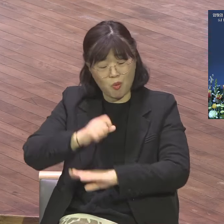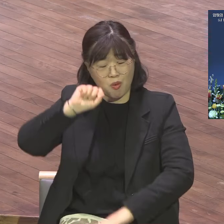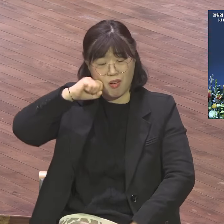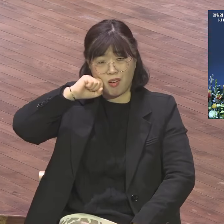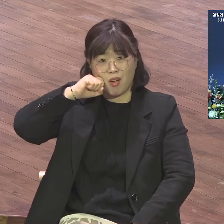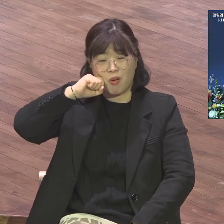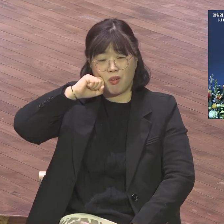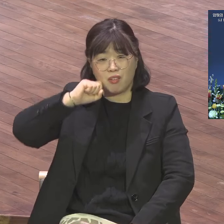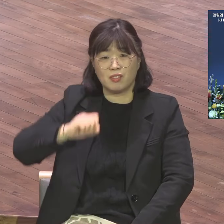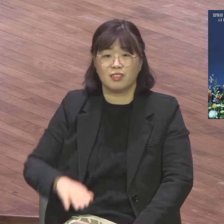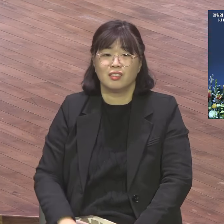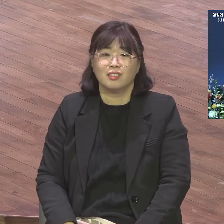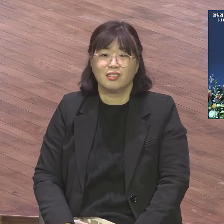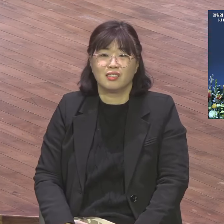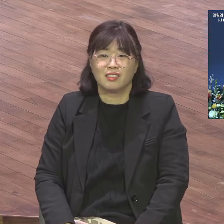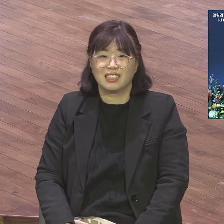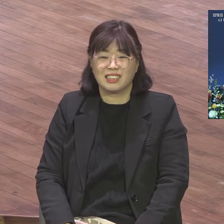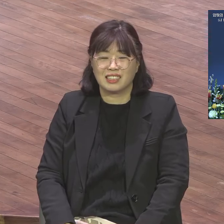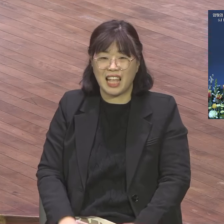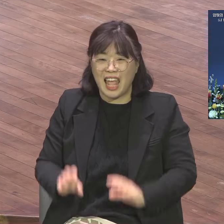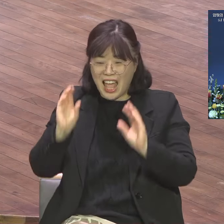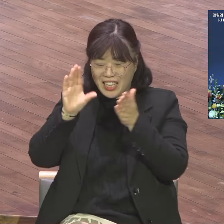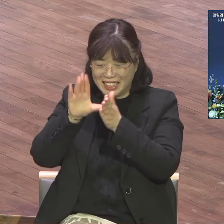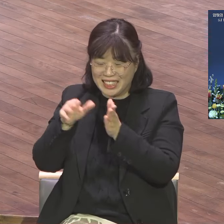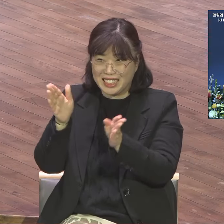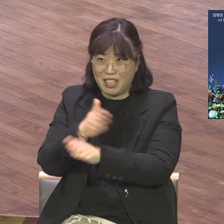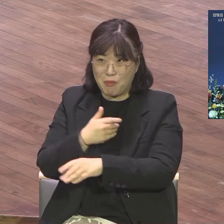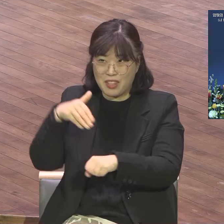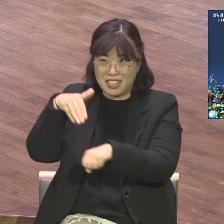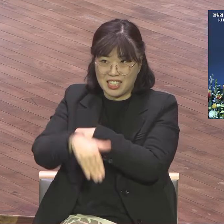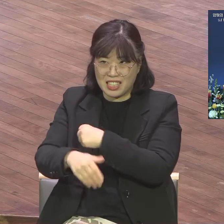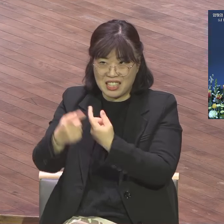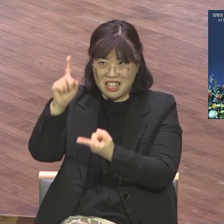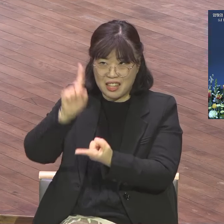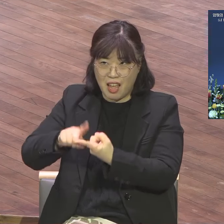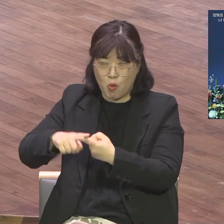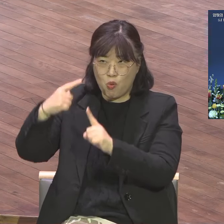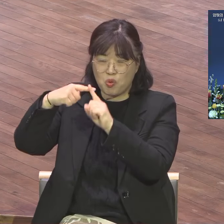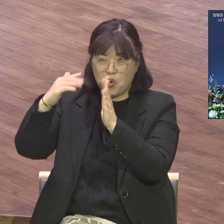그대로 그냥 말로 어릴 때부터 20년, 70, 70년, 80년 전 그대로.